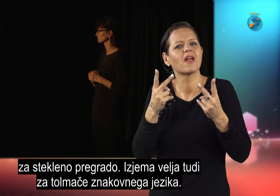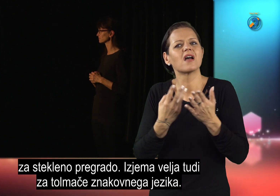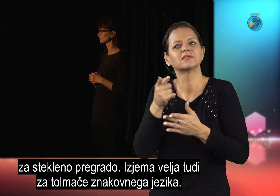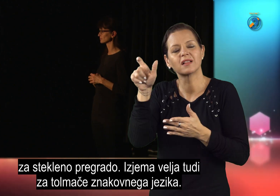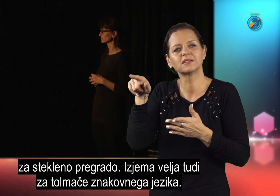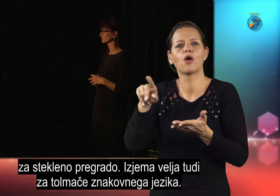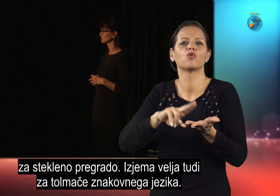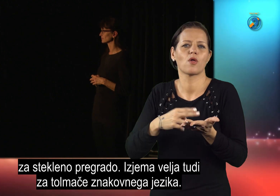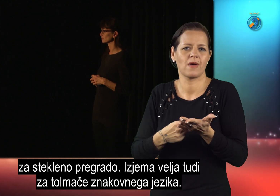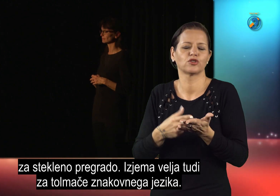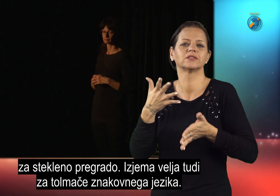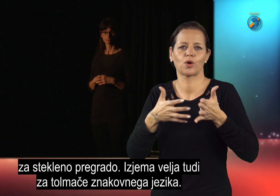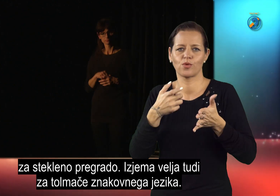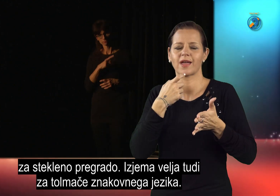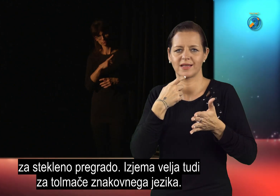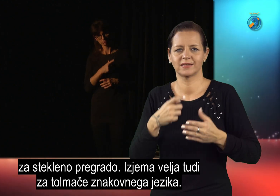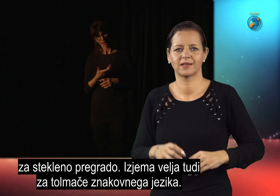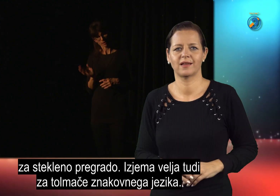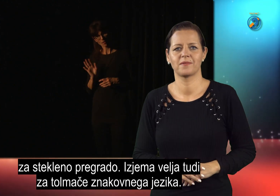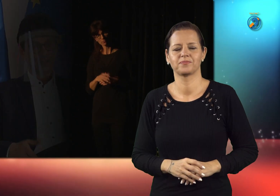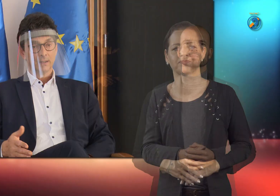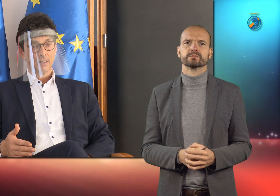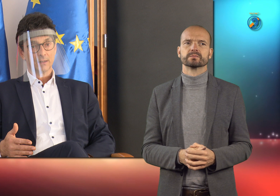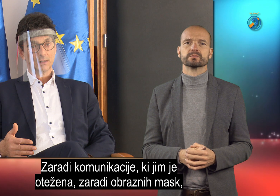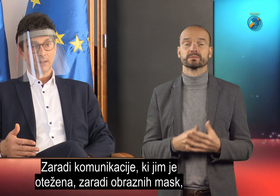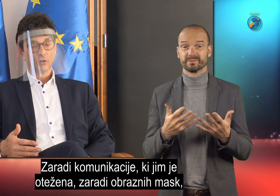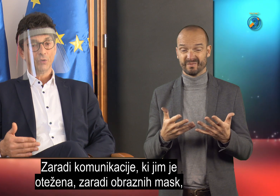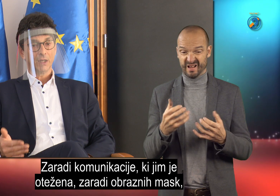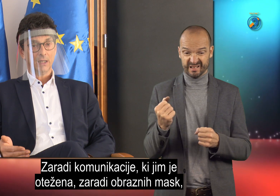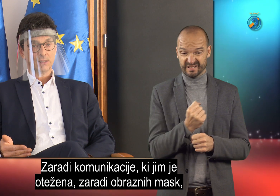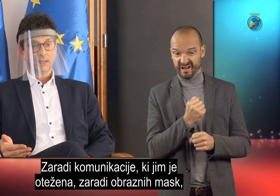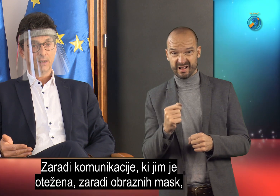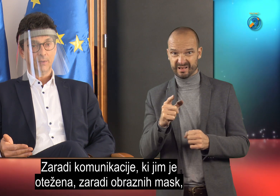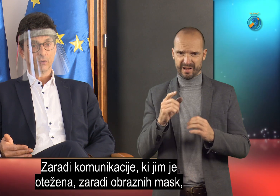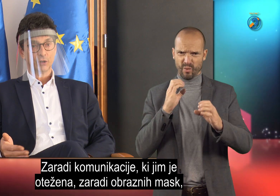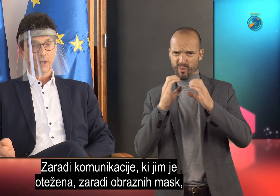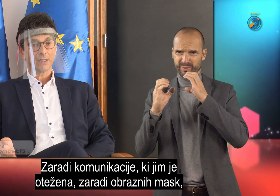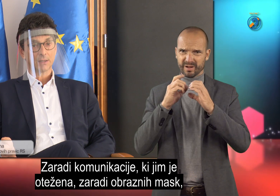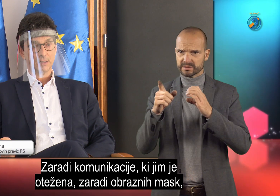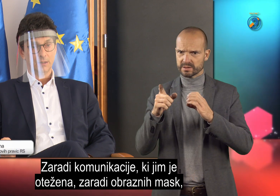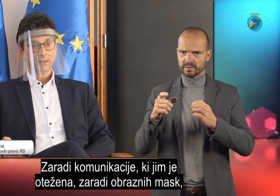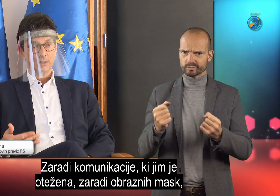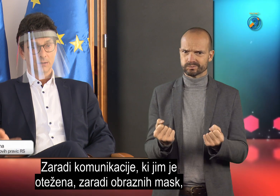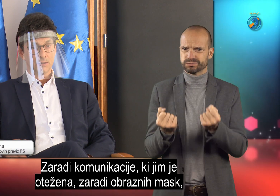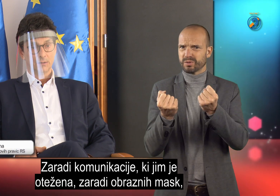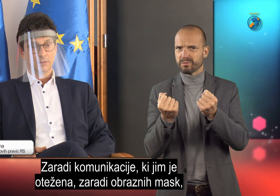Izjema velja tudi za tolmače znakovnega jezika. Zaradi komunikacije, ki jim je otežena